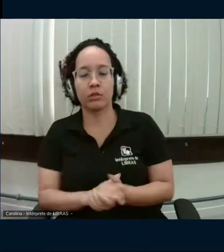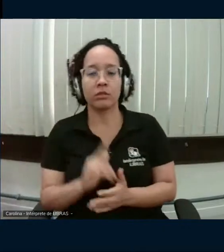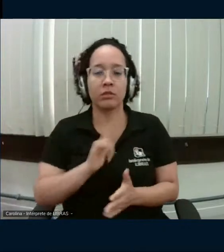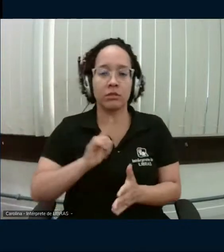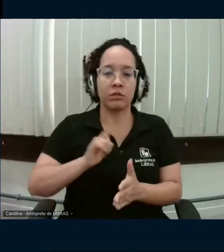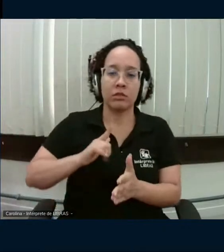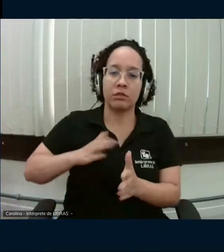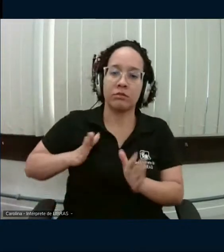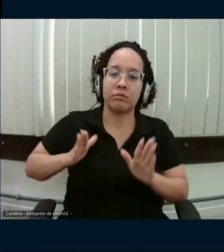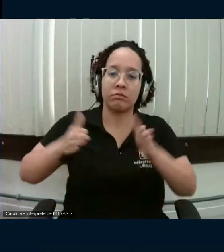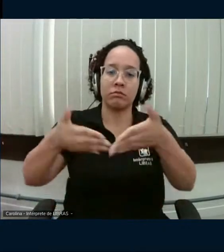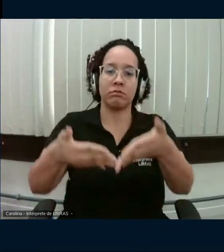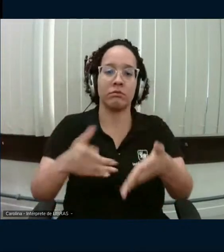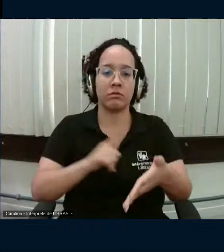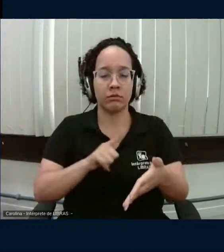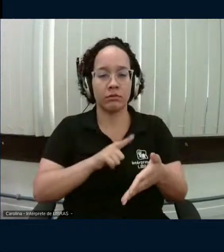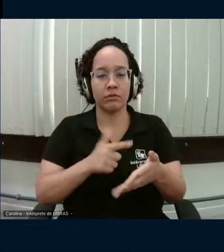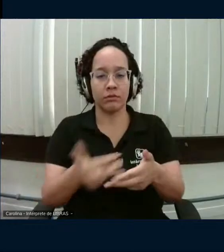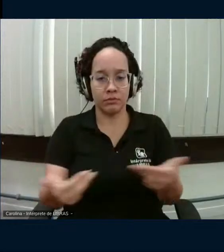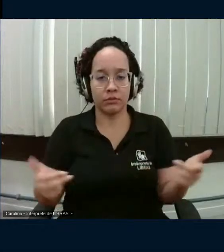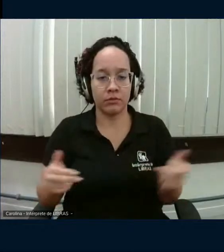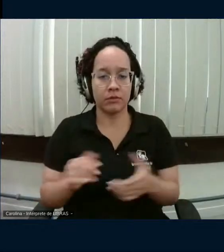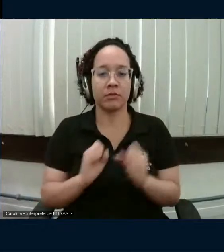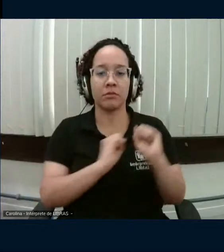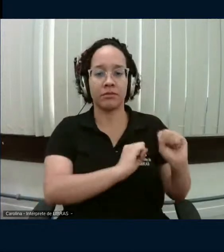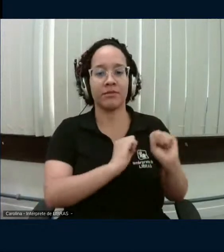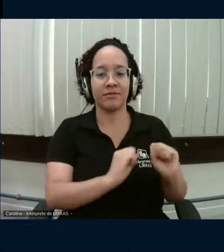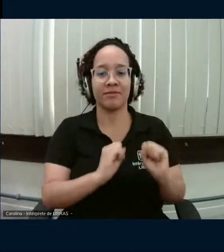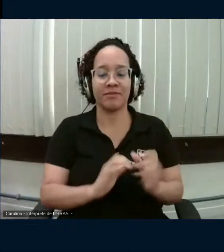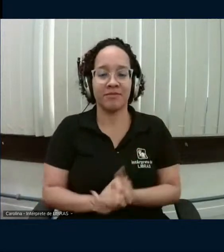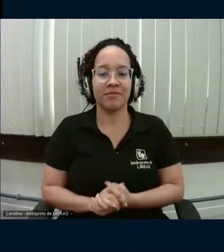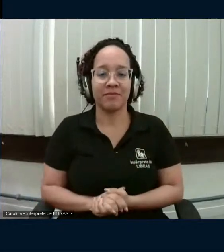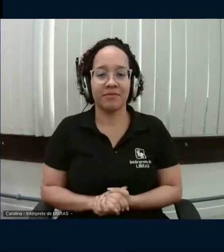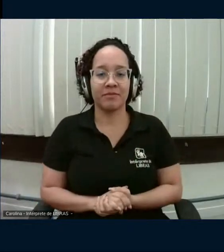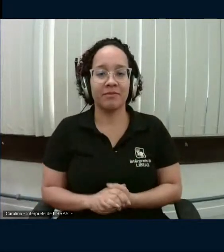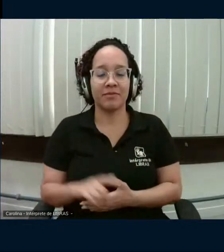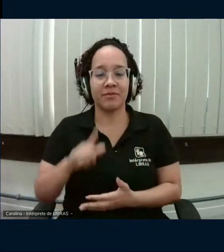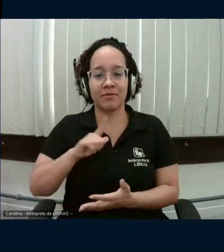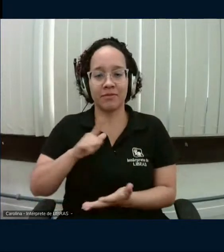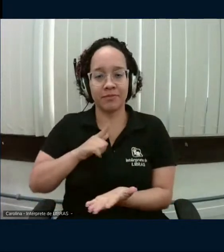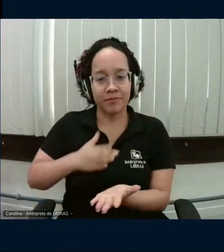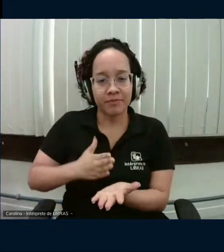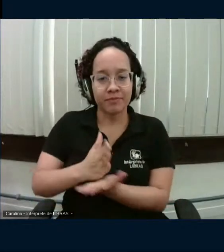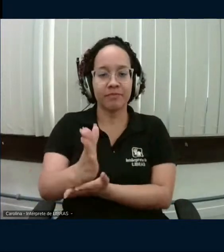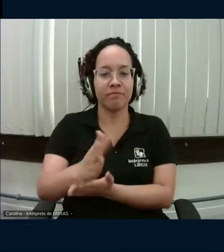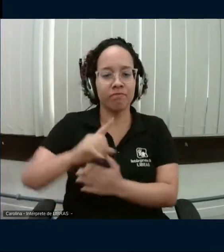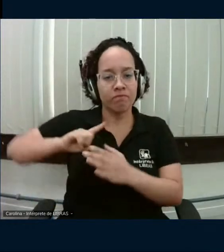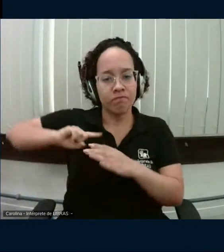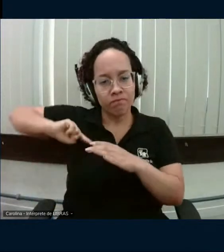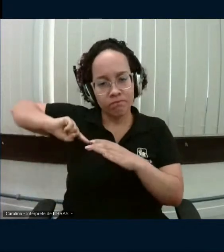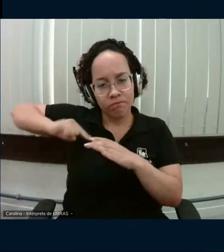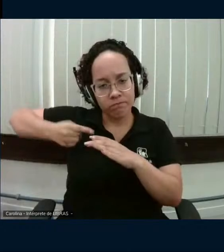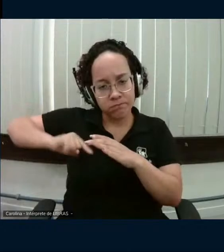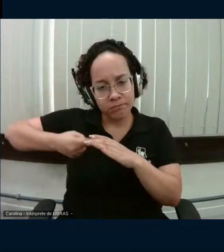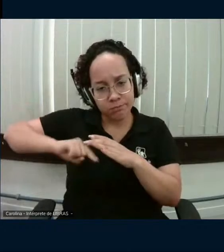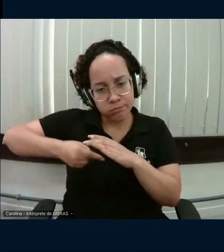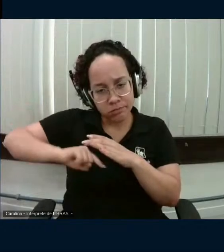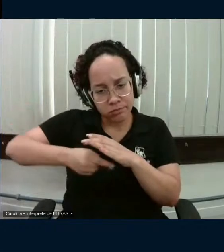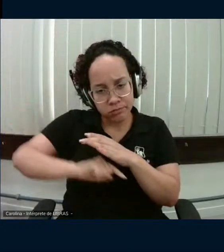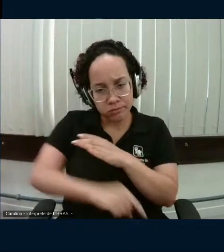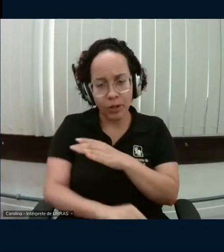caminho que eu entendo, né, como sendo o caminho mais profícuo e